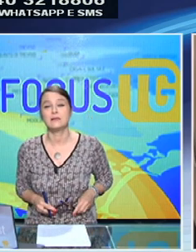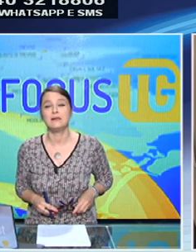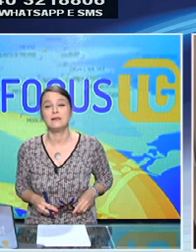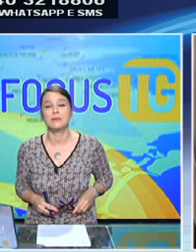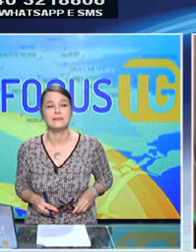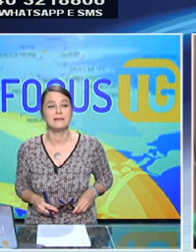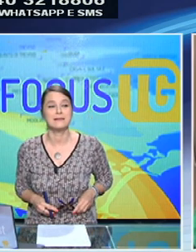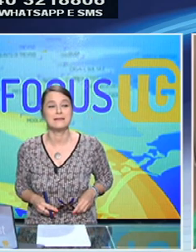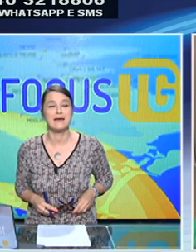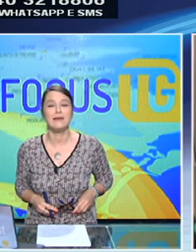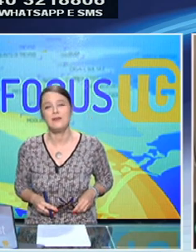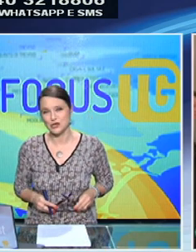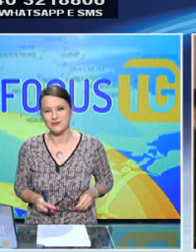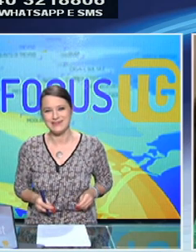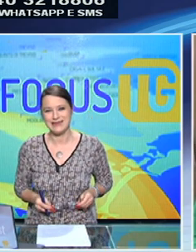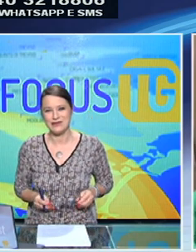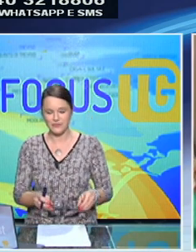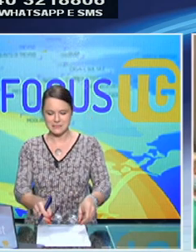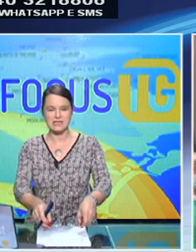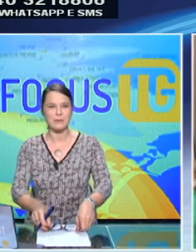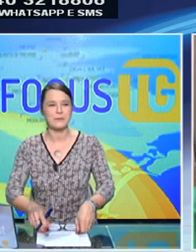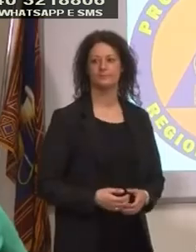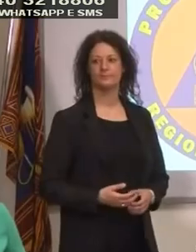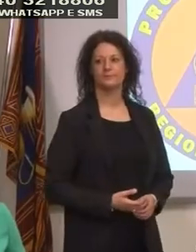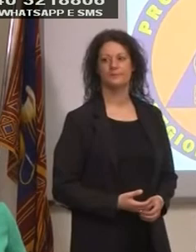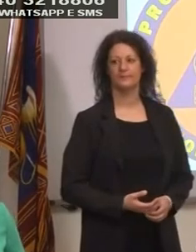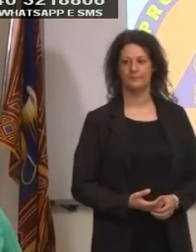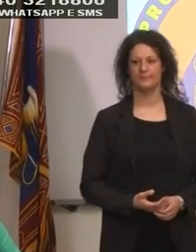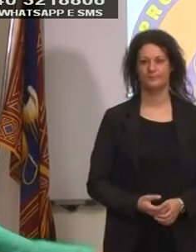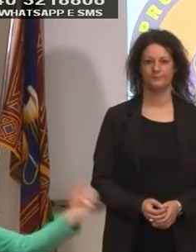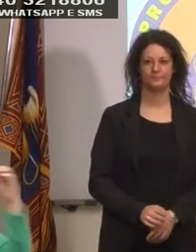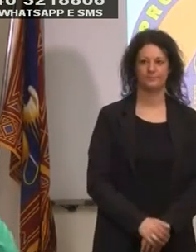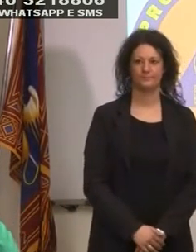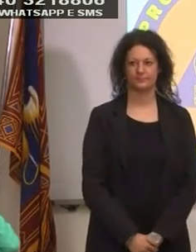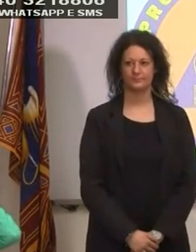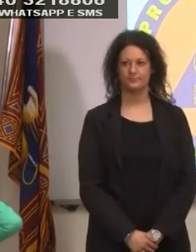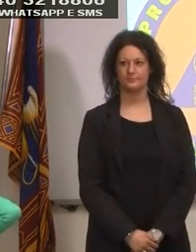invece il presidente Zaia, e vi lascio alla conferenza stampa.